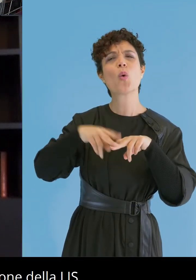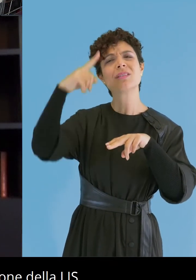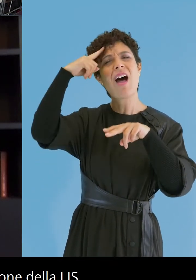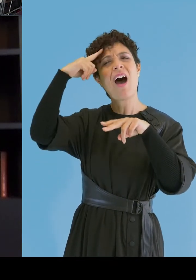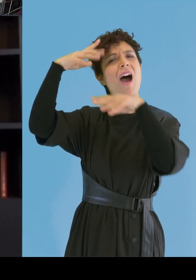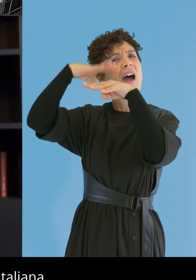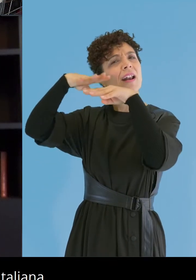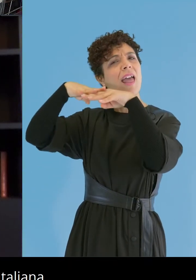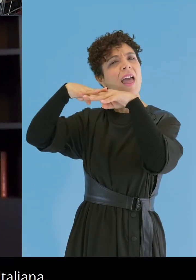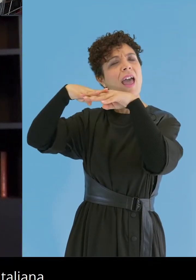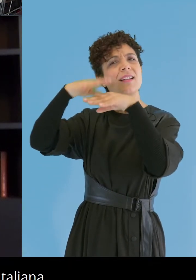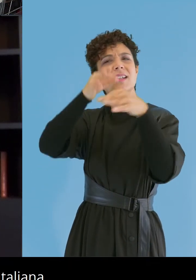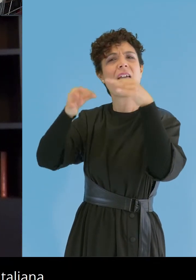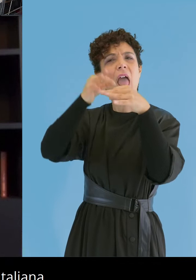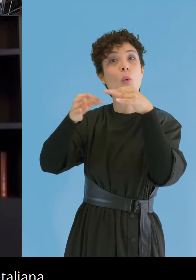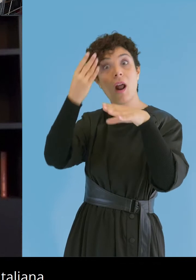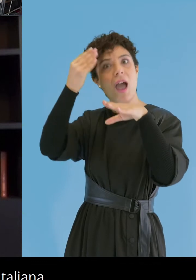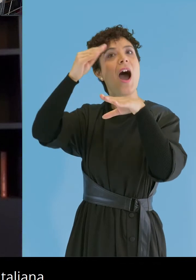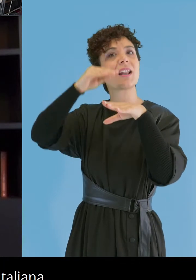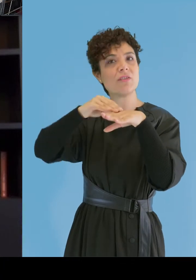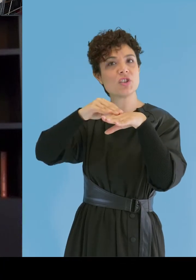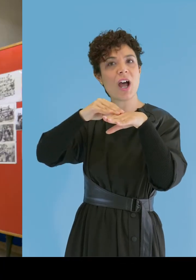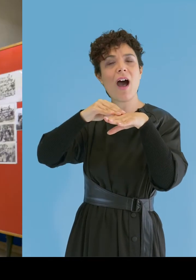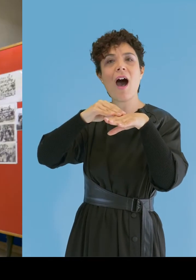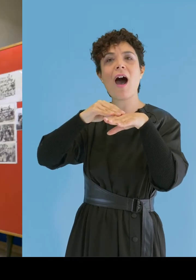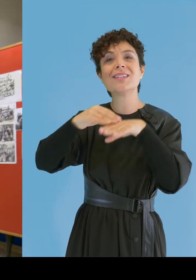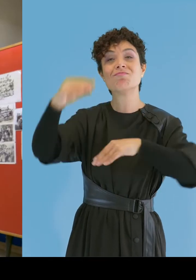traduzione della LIS, cioè della lingua dei segni italiana.